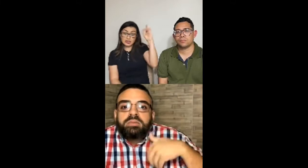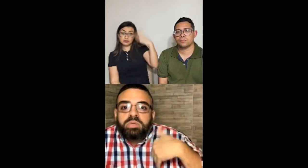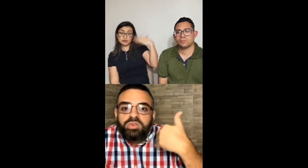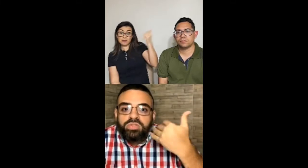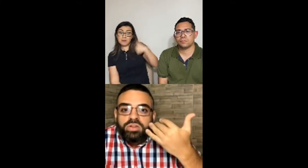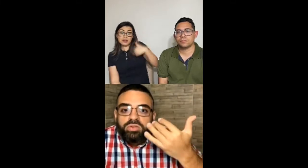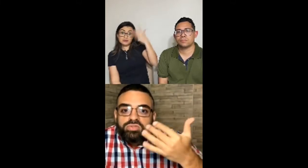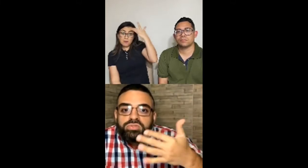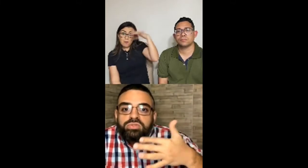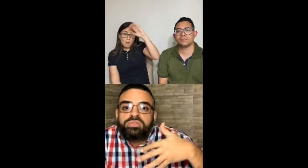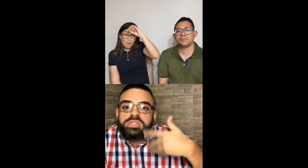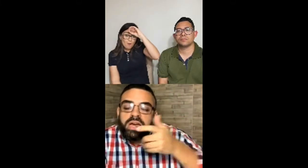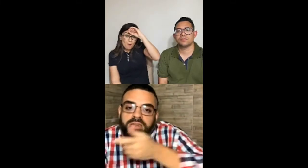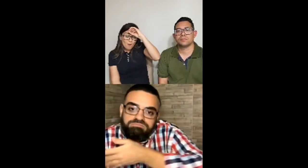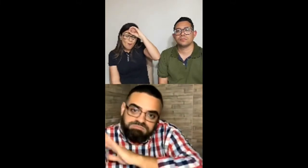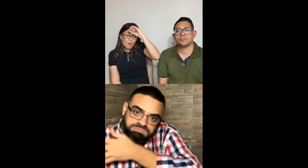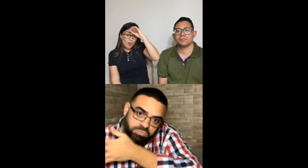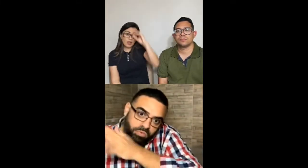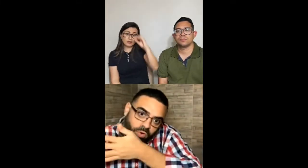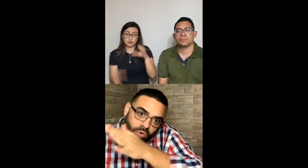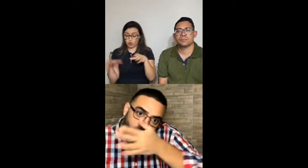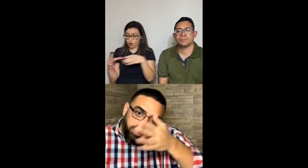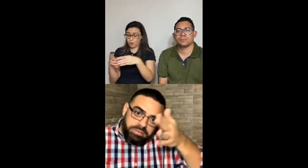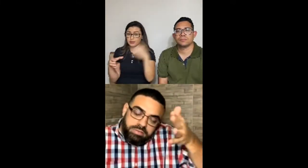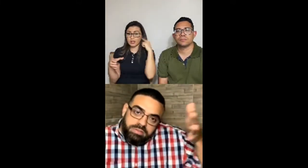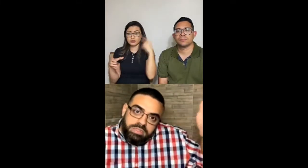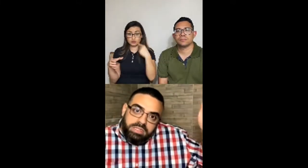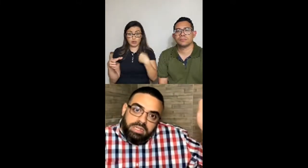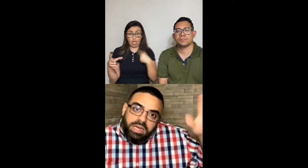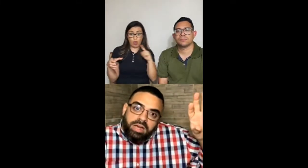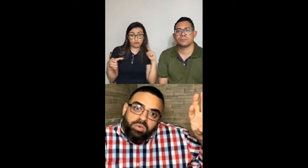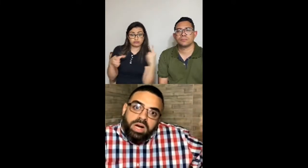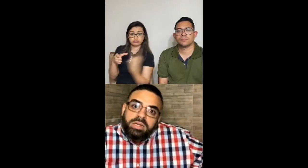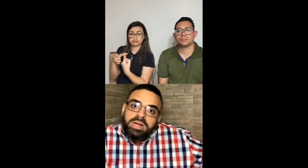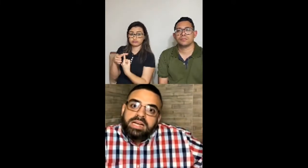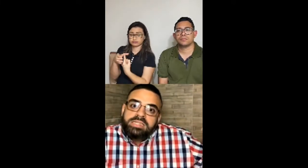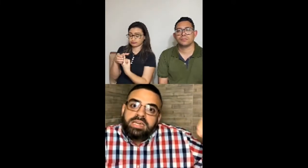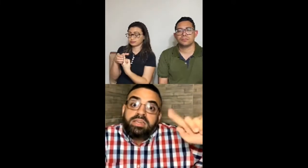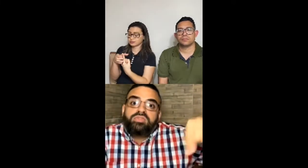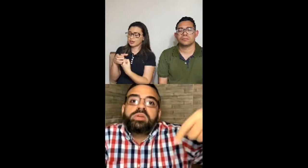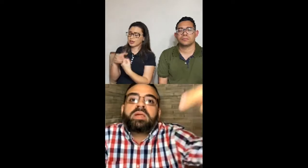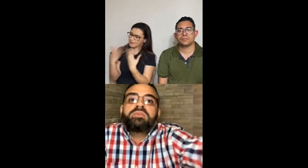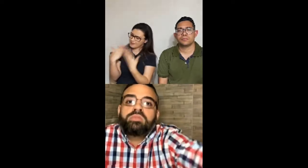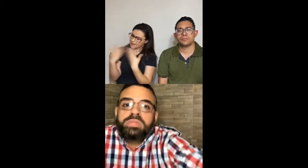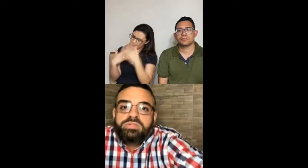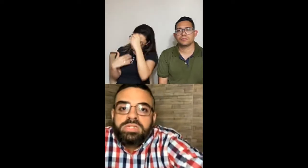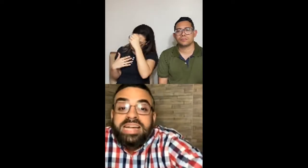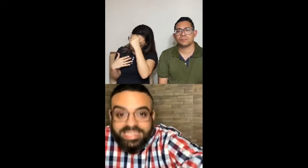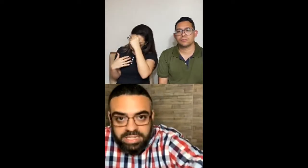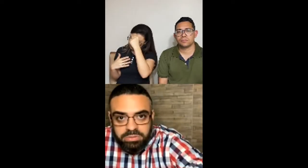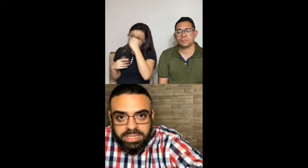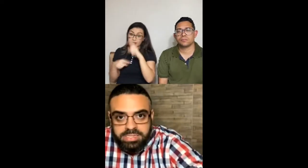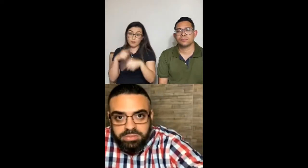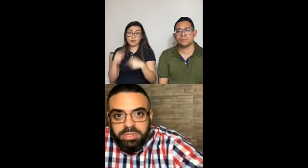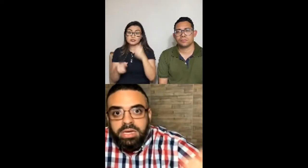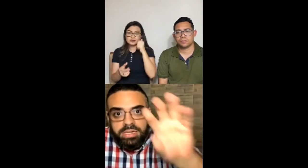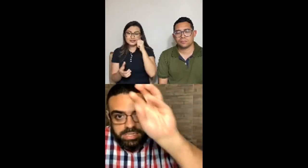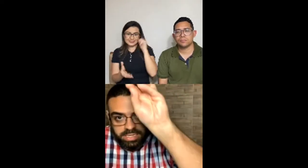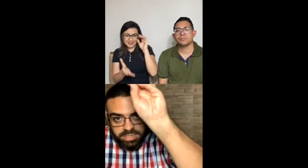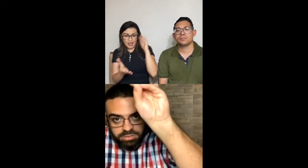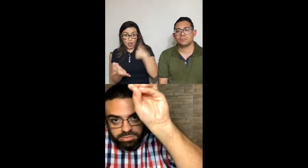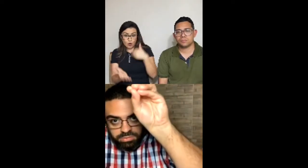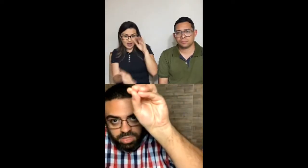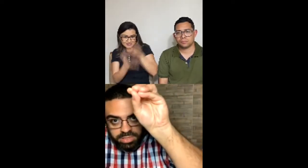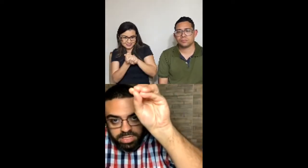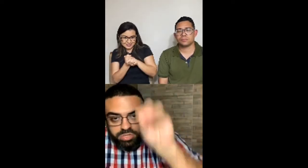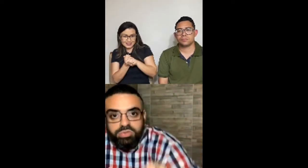Foram 5 anos. Eu tive esse chamado, mas não sabia o que era. Me envolvi com surdos e aí foi